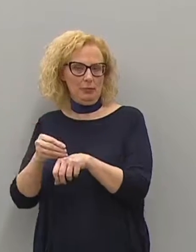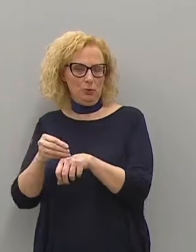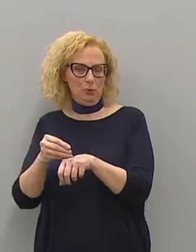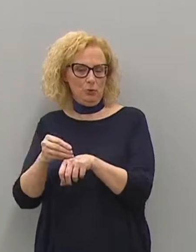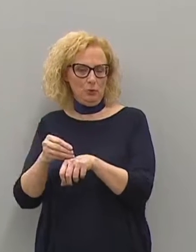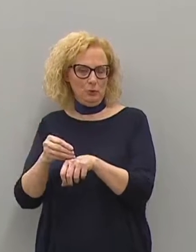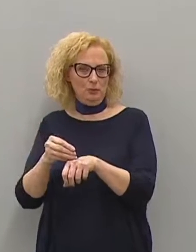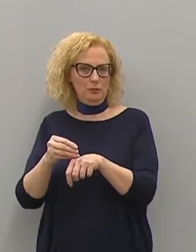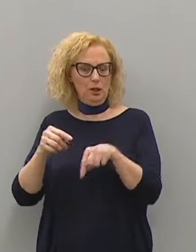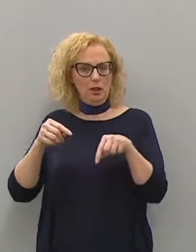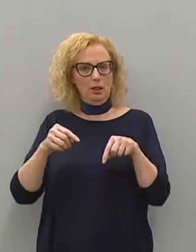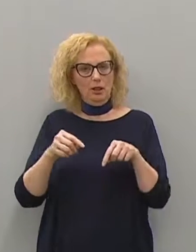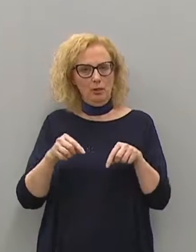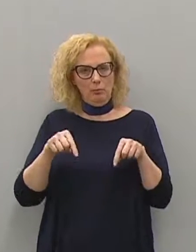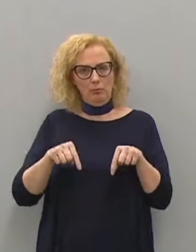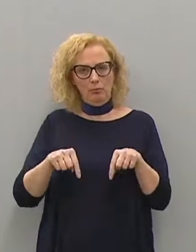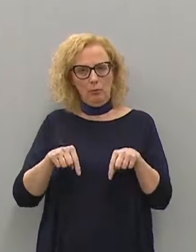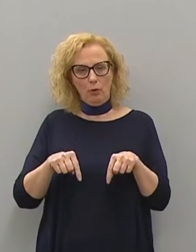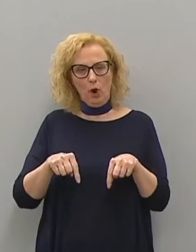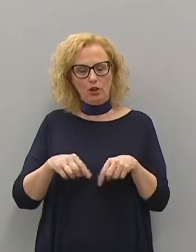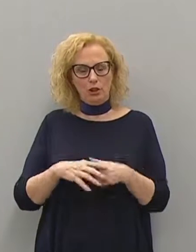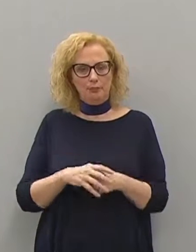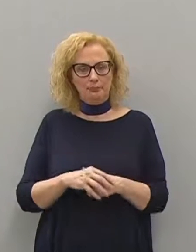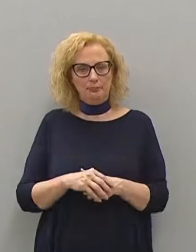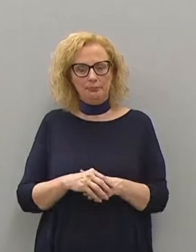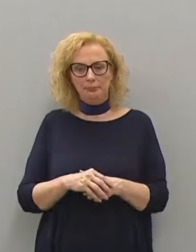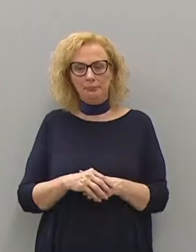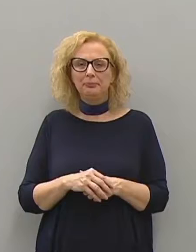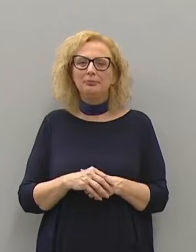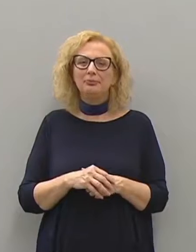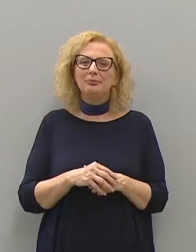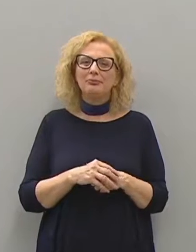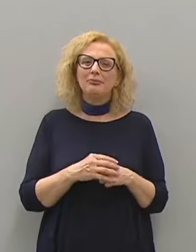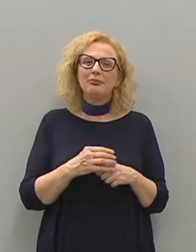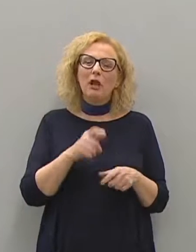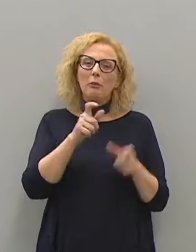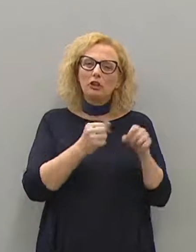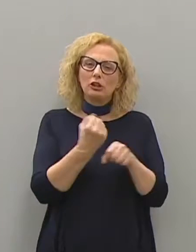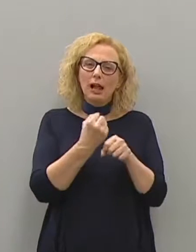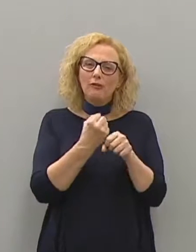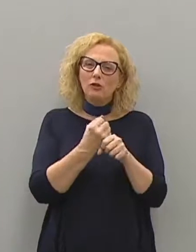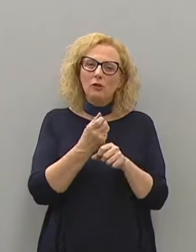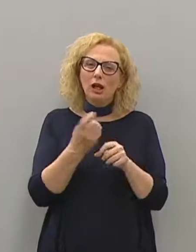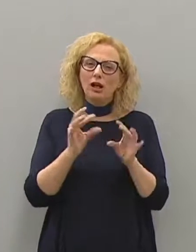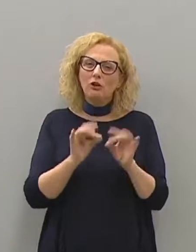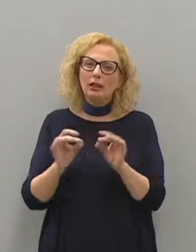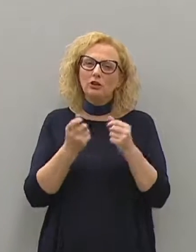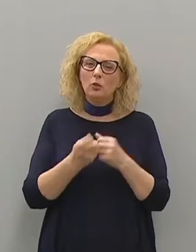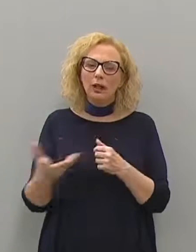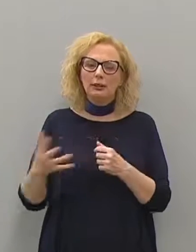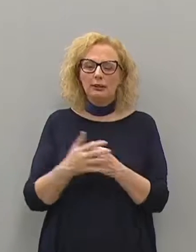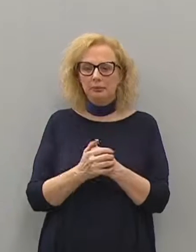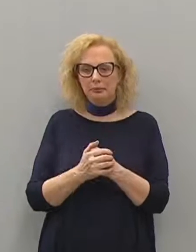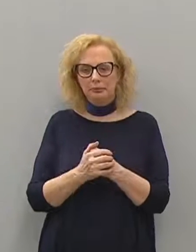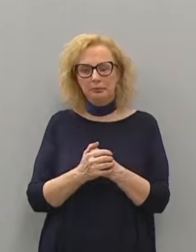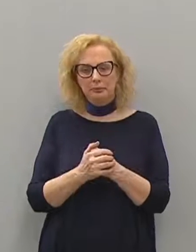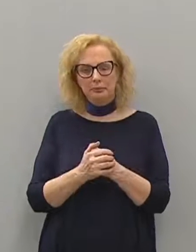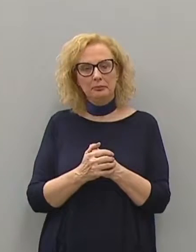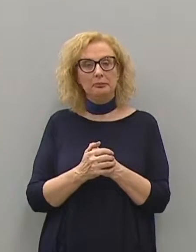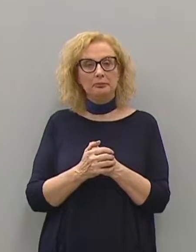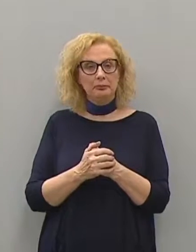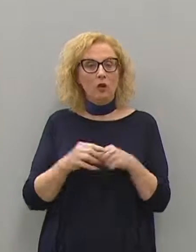quanto riguarda nella giornata di oggi operatori contagiati molto rapido minatori contagiati qui c'è